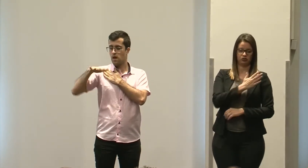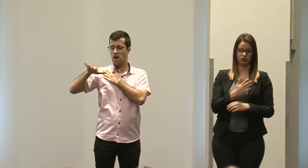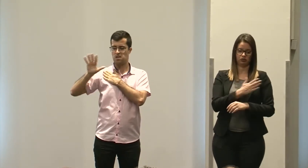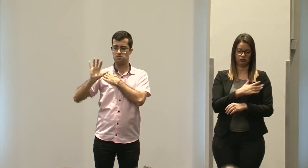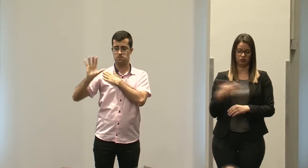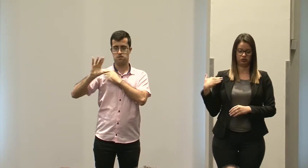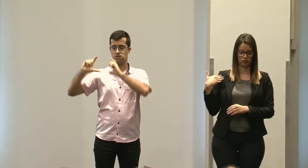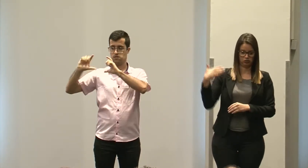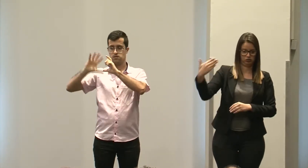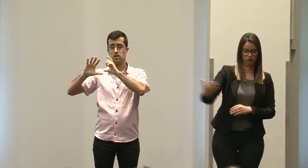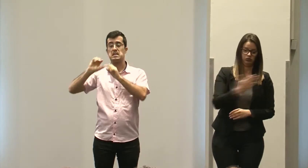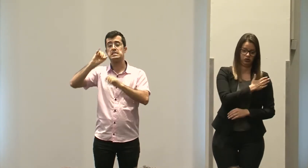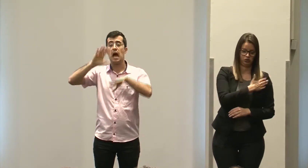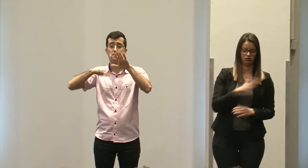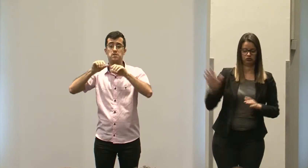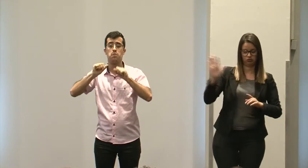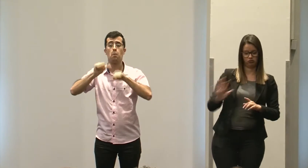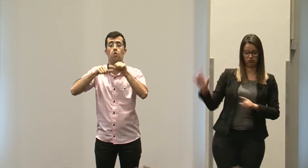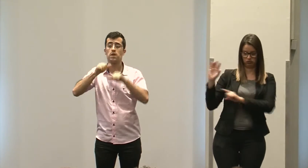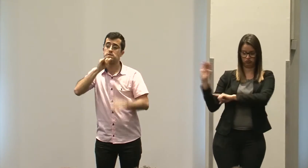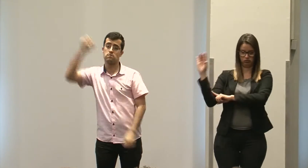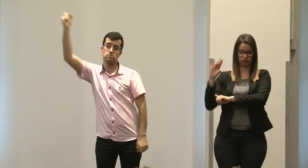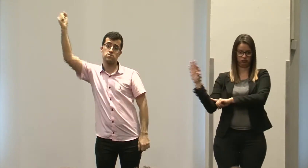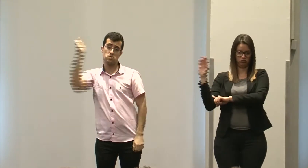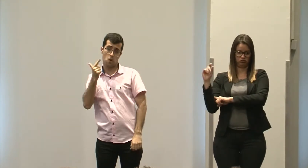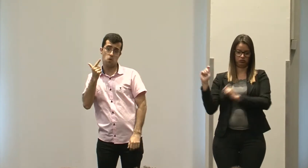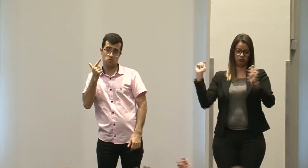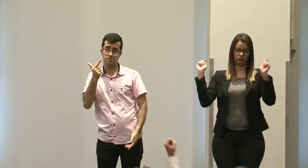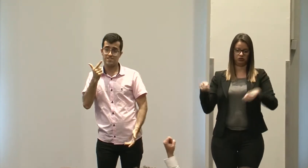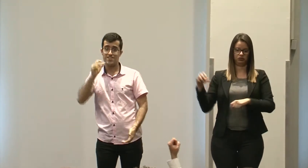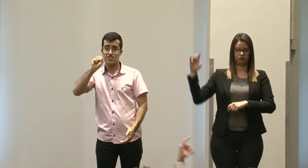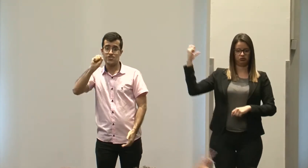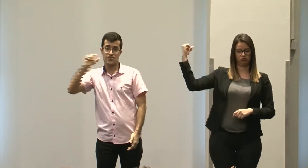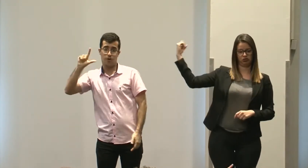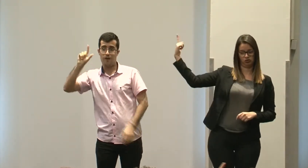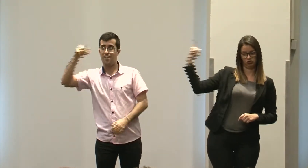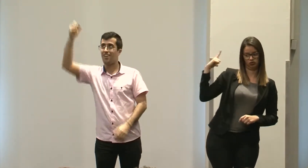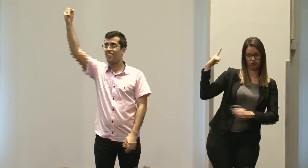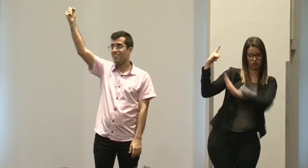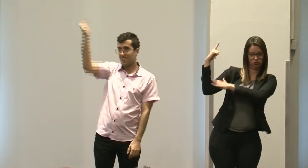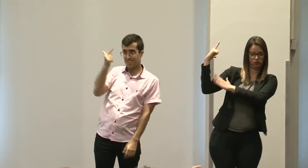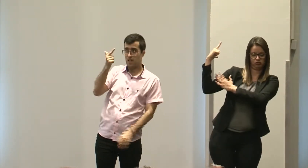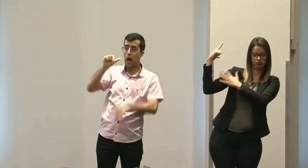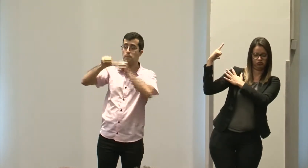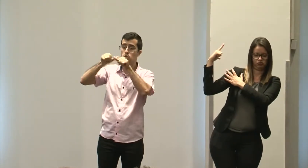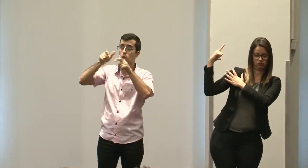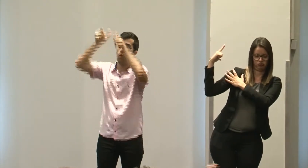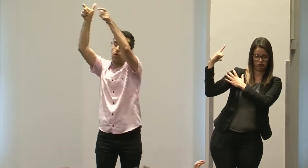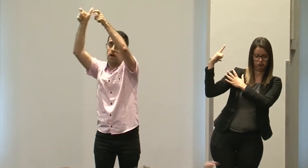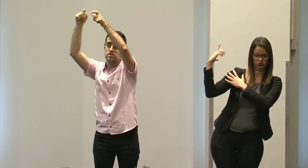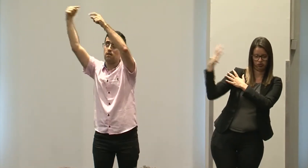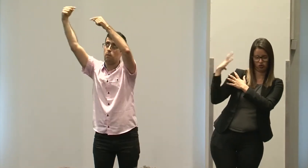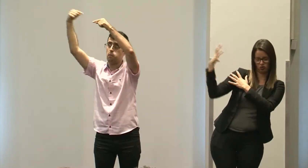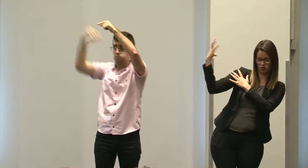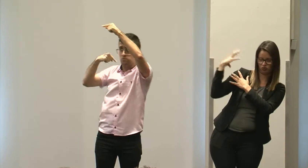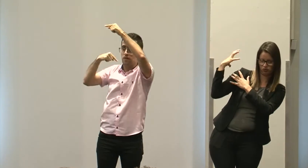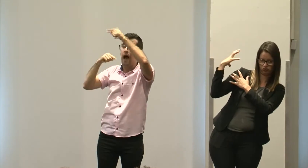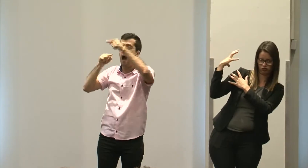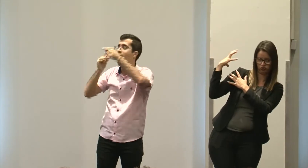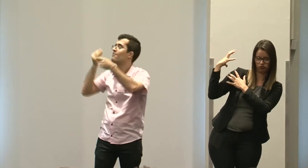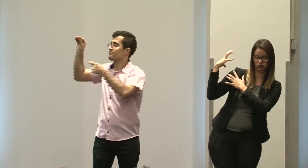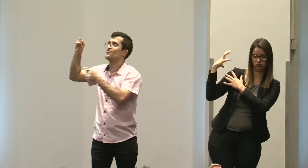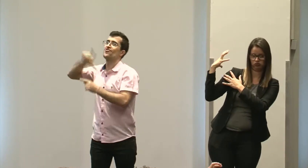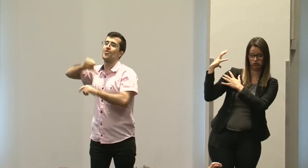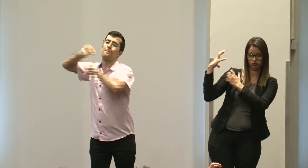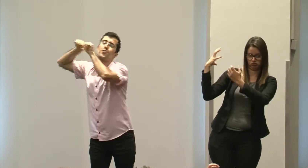normalmente é feito à frente do ombro direito, mas é possível modificar também, por exemplo, o sol, que vem de